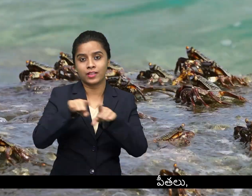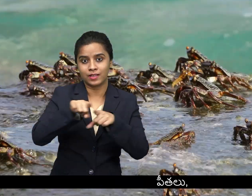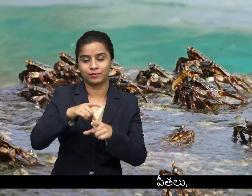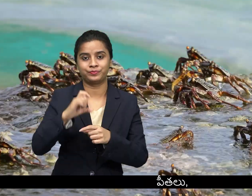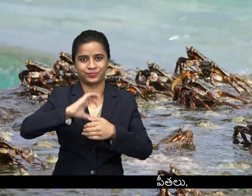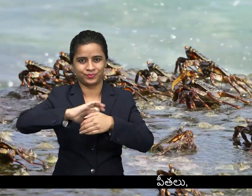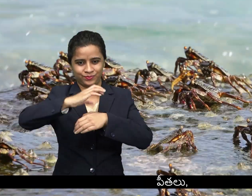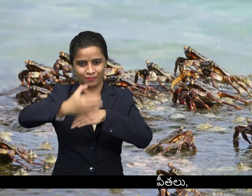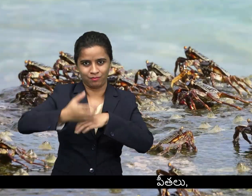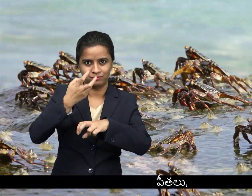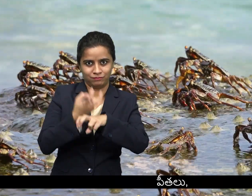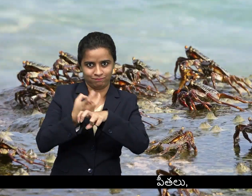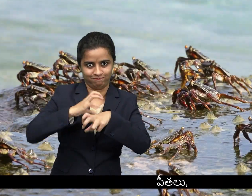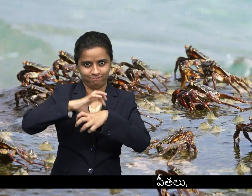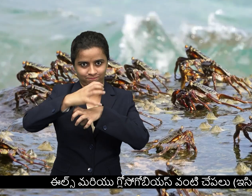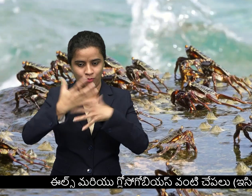పీతలు,